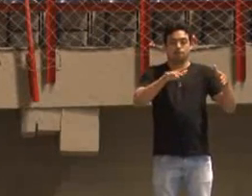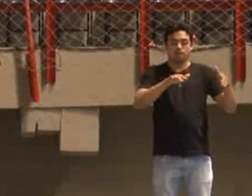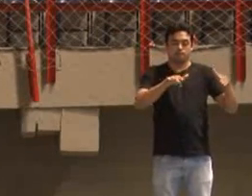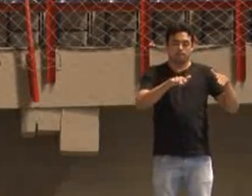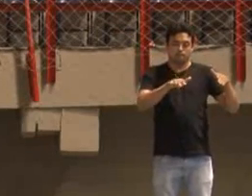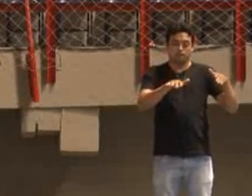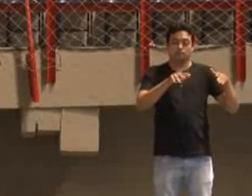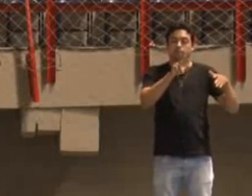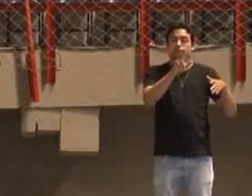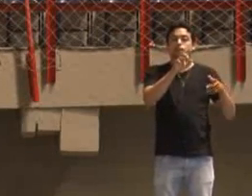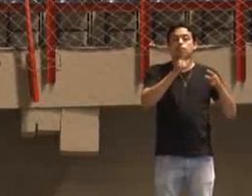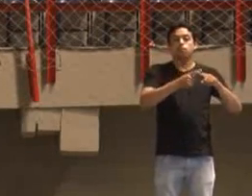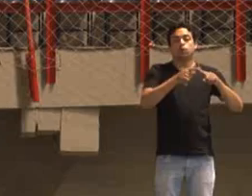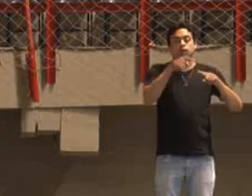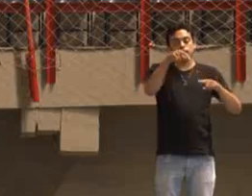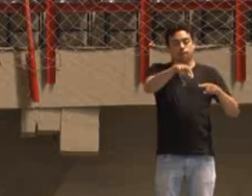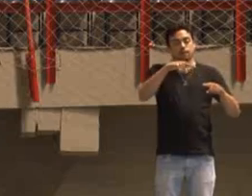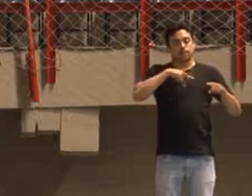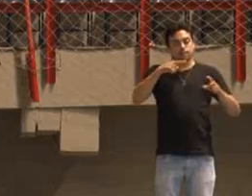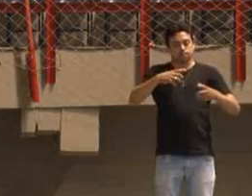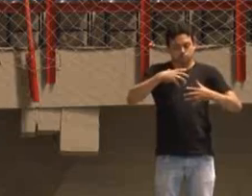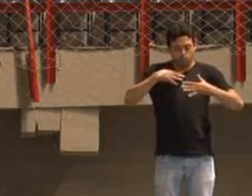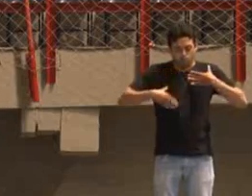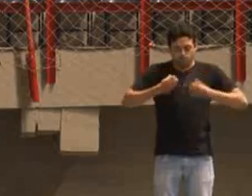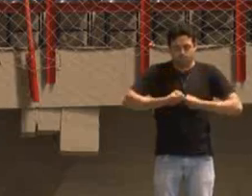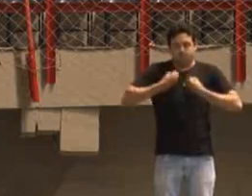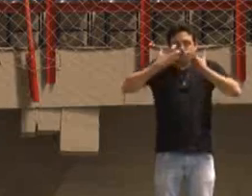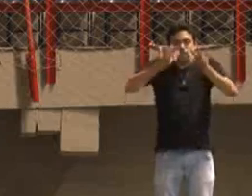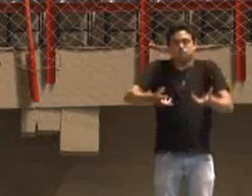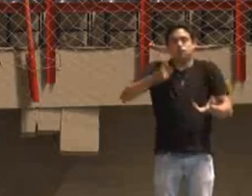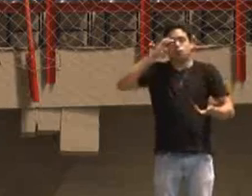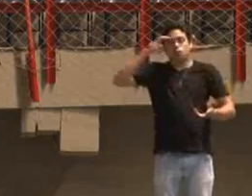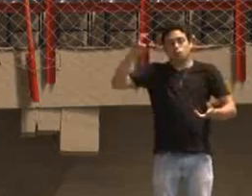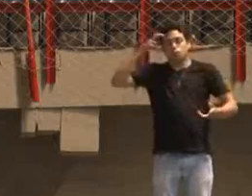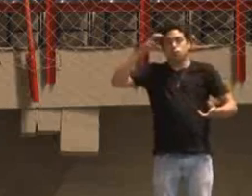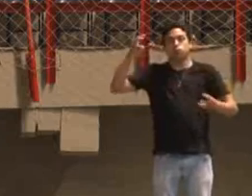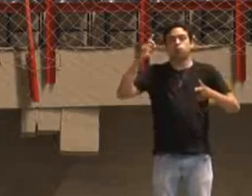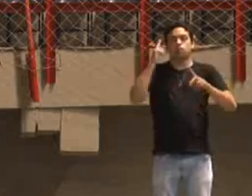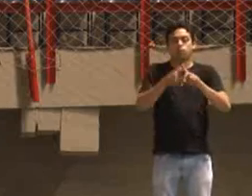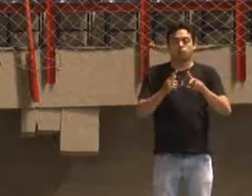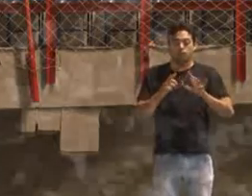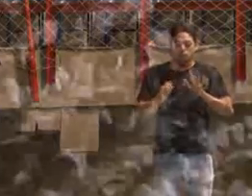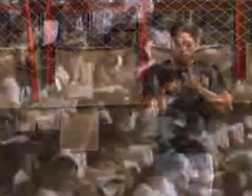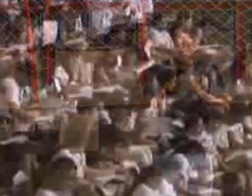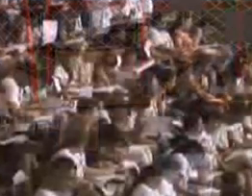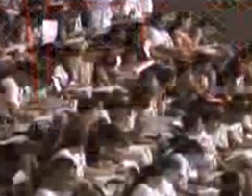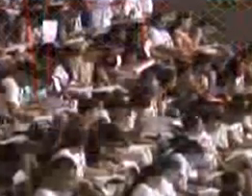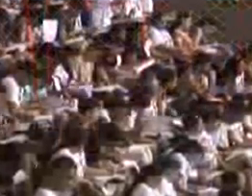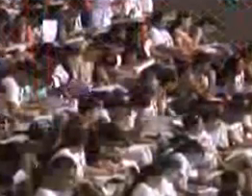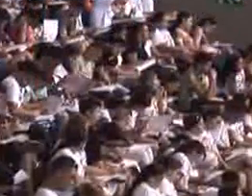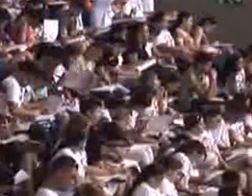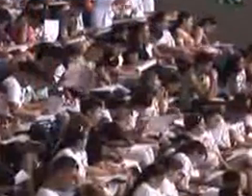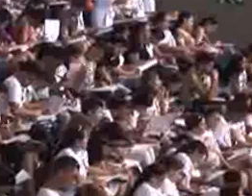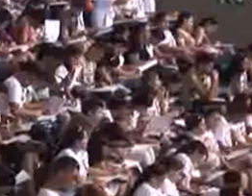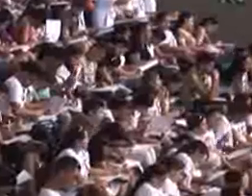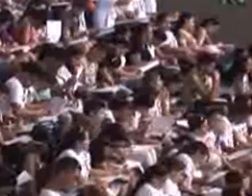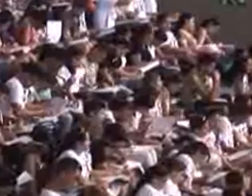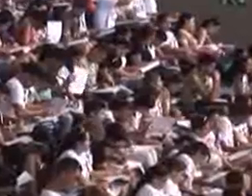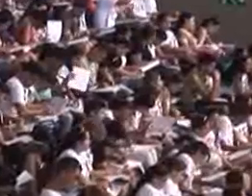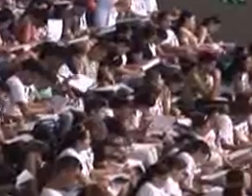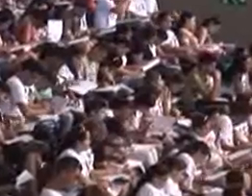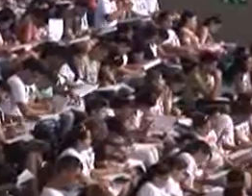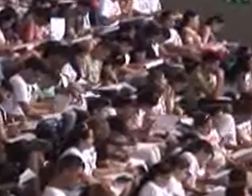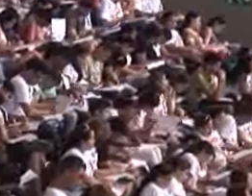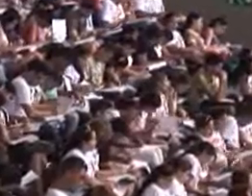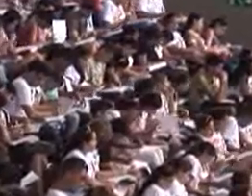um movimento que surgia como forma de expressão de uma cultura, de uma etnia, de um grupamento, em que eles usaram a